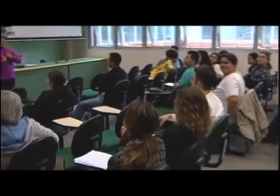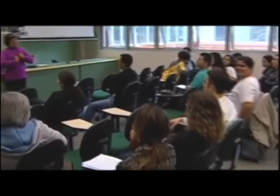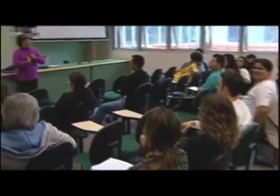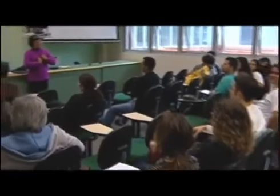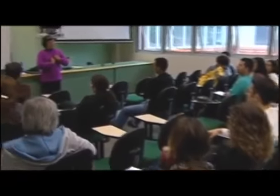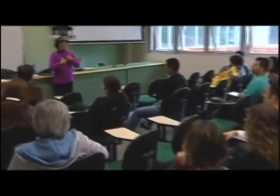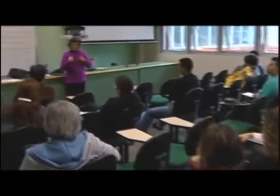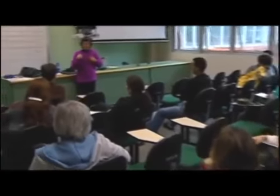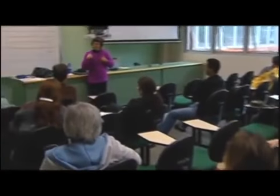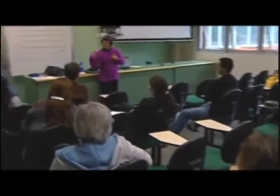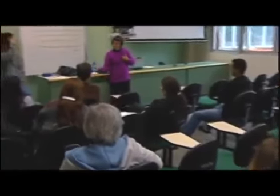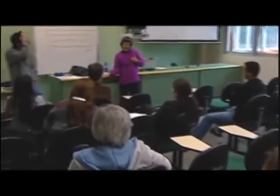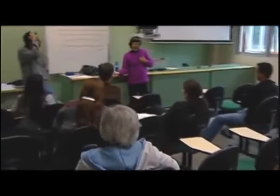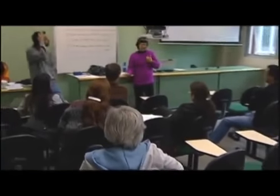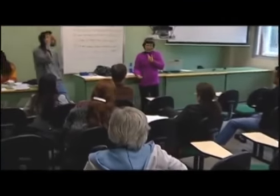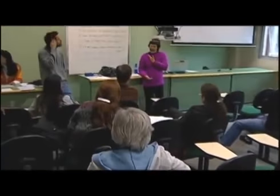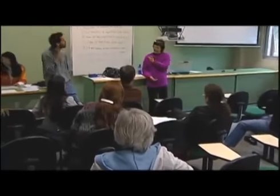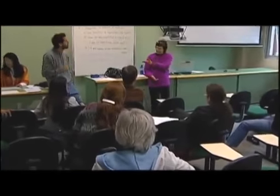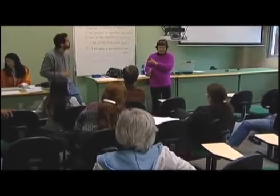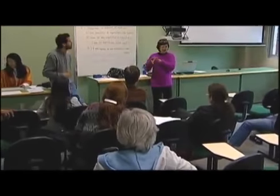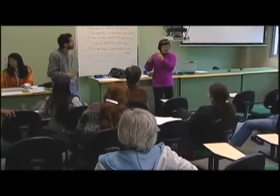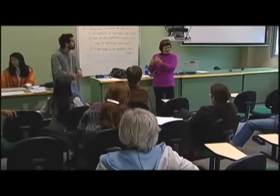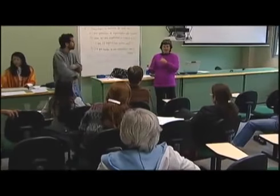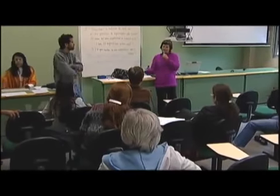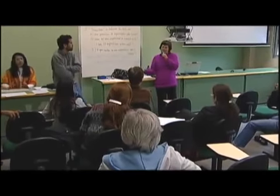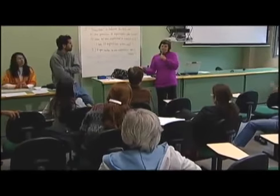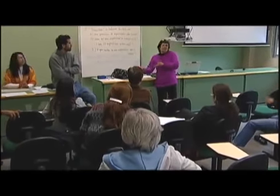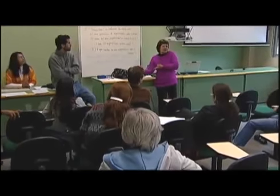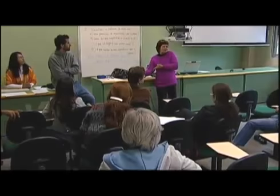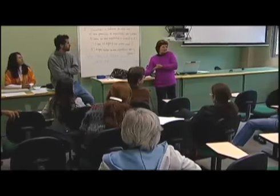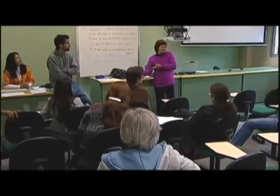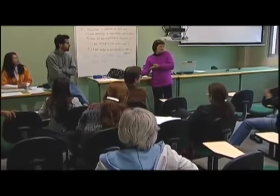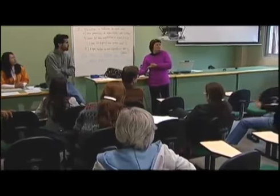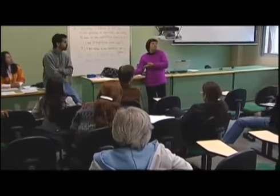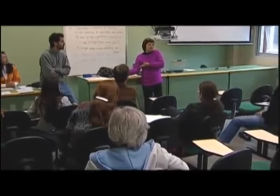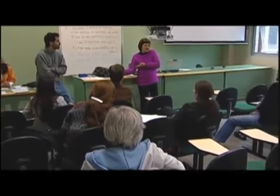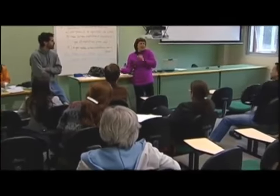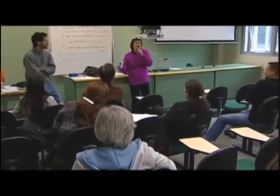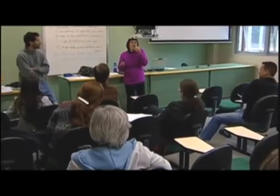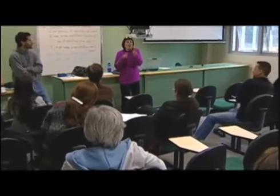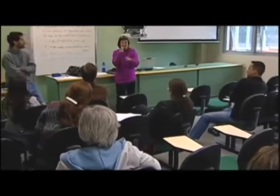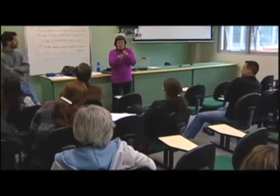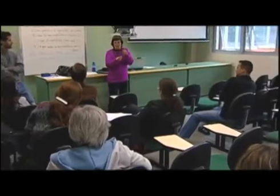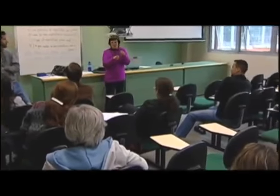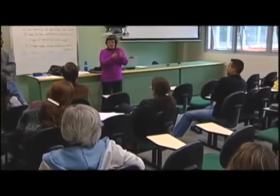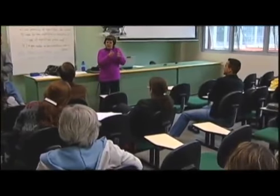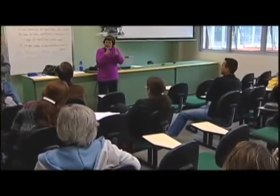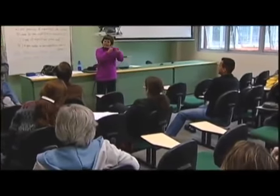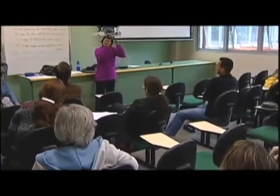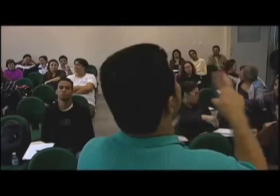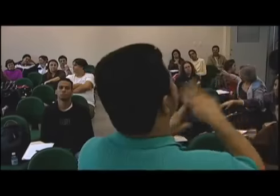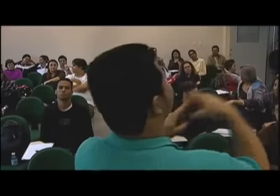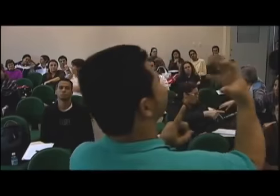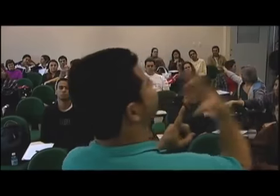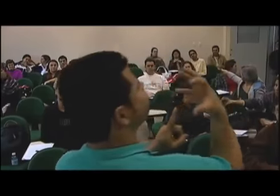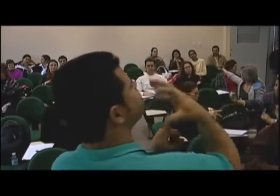A lei de 2002, que reconhece Libras como língua brasileira, foi regulamentada em 2005. Prevê que em 10